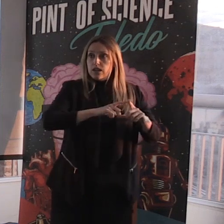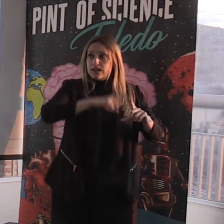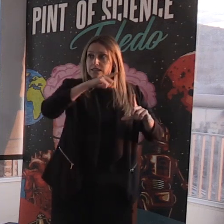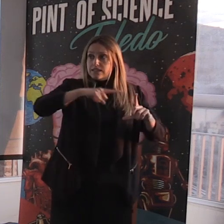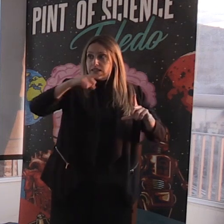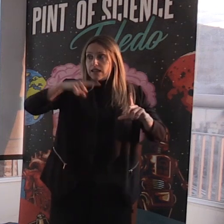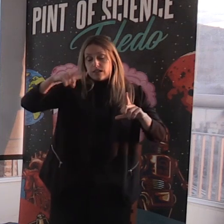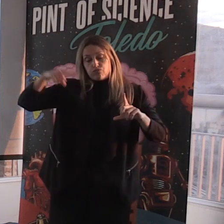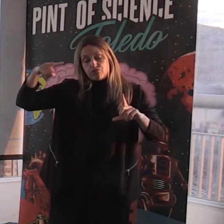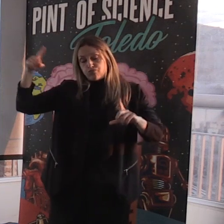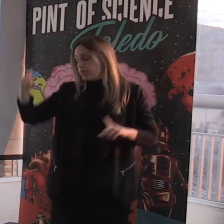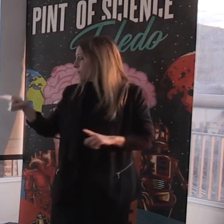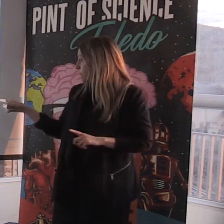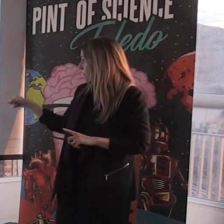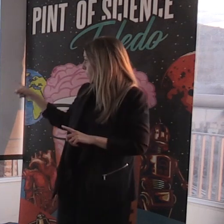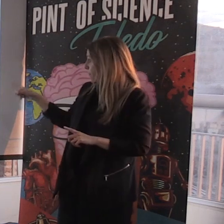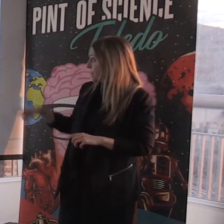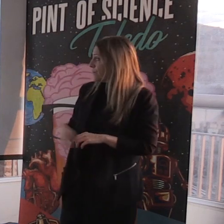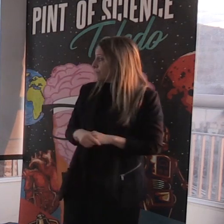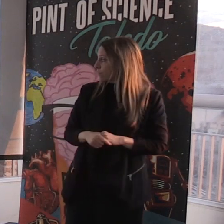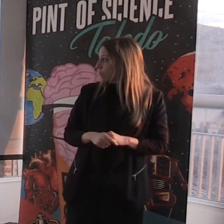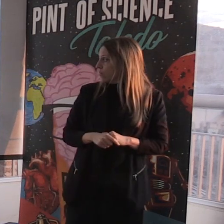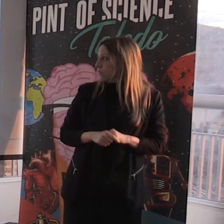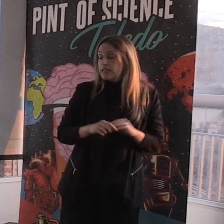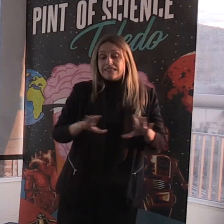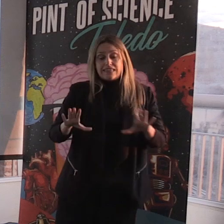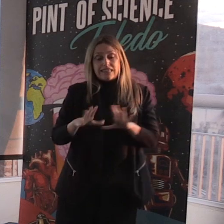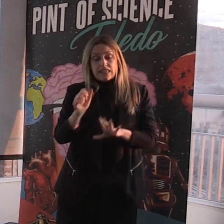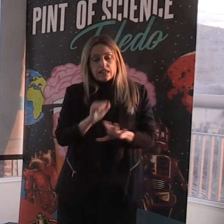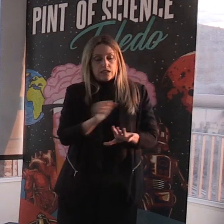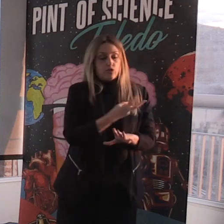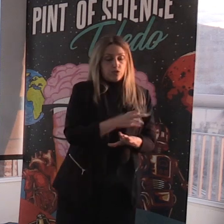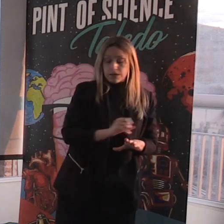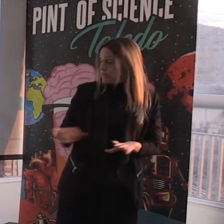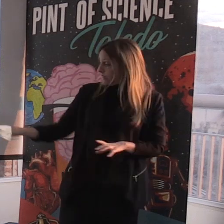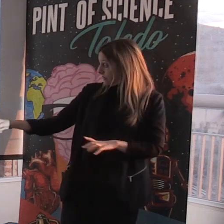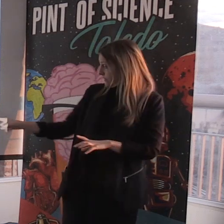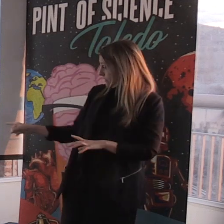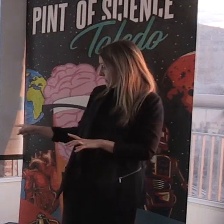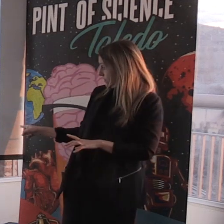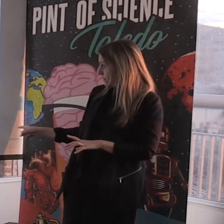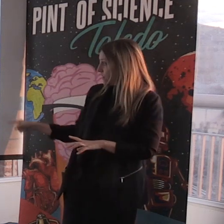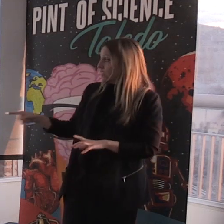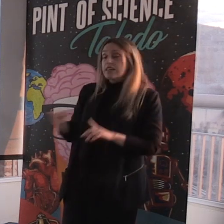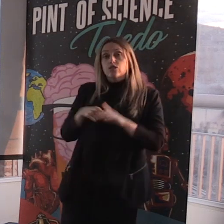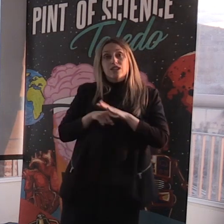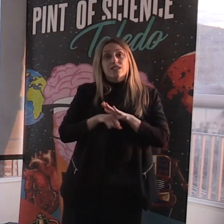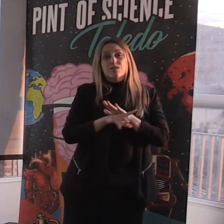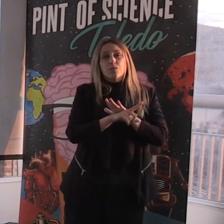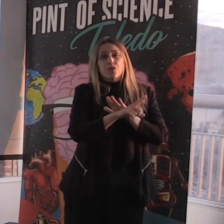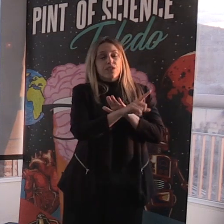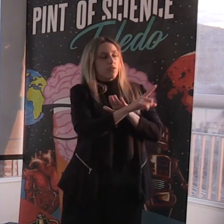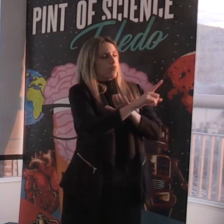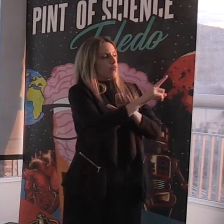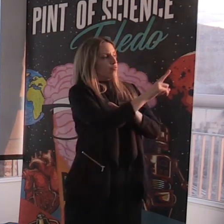la edad de las personas. Aquí 10 años, 20, 30, etc. Esto es exponencialmente